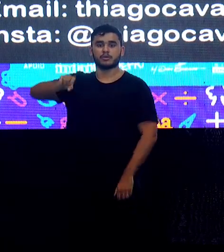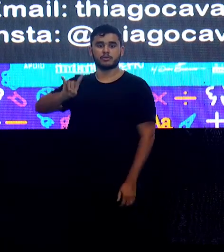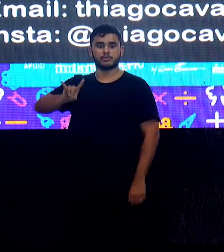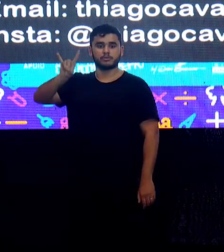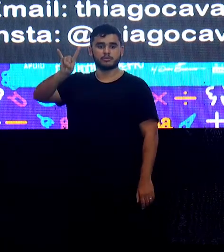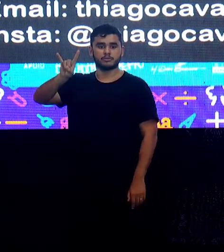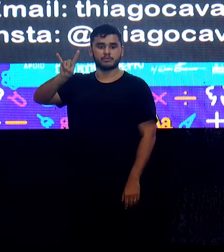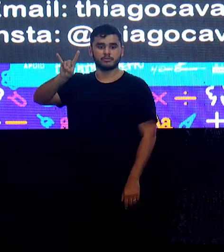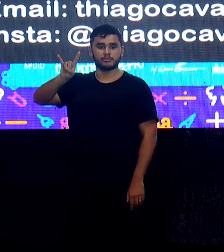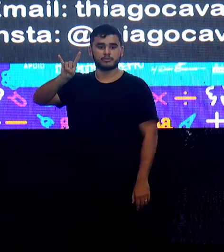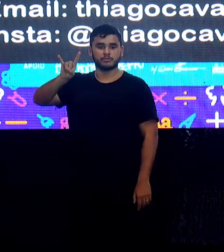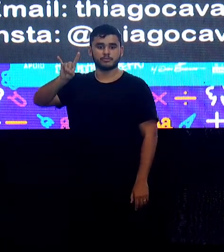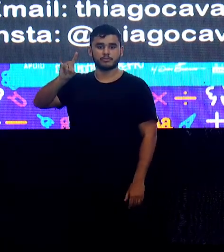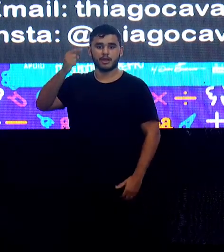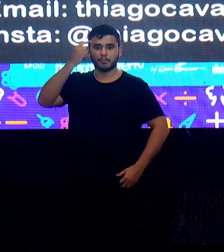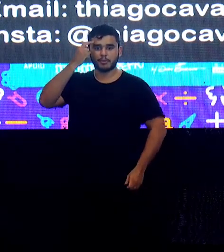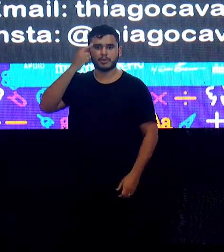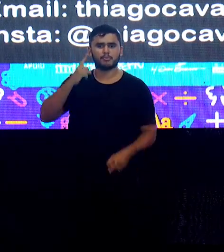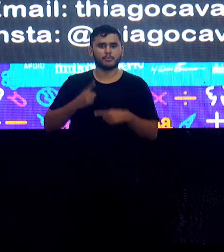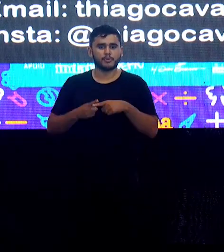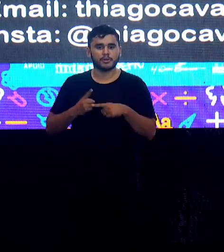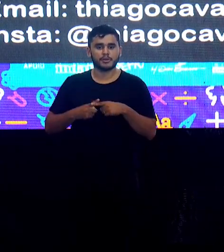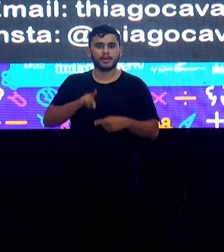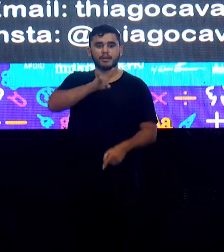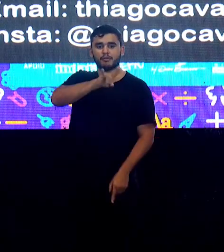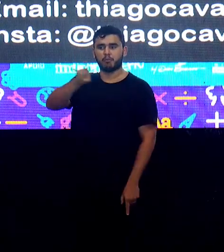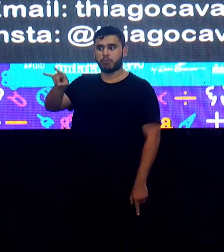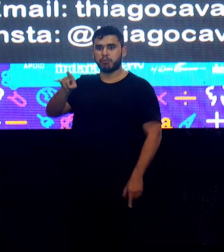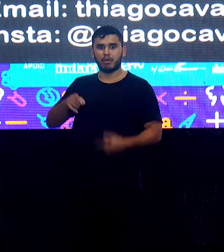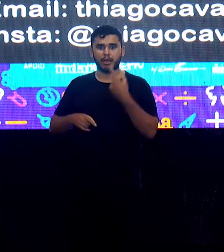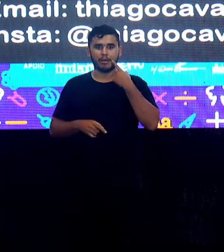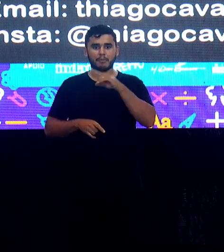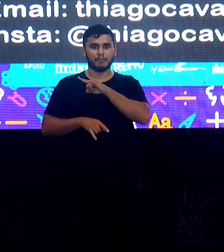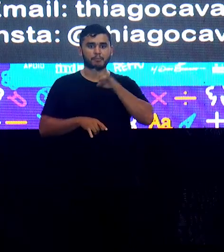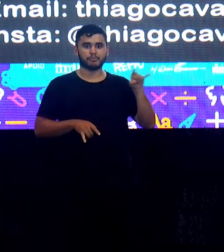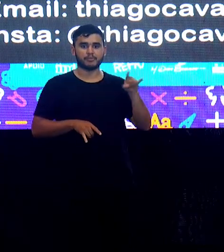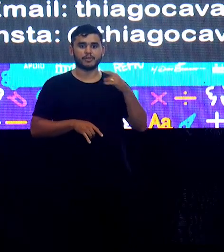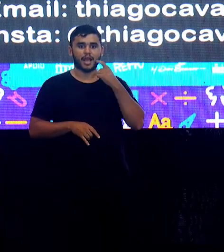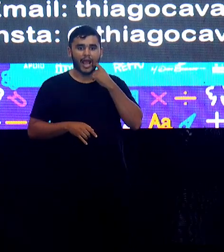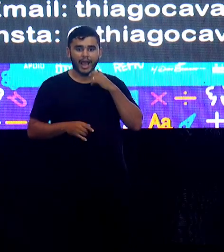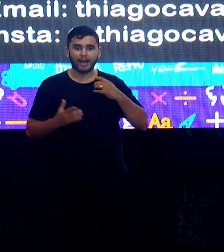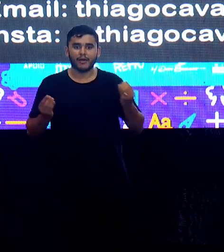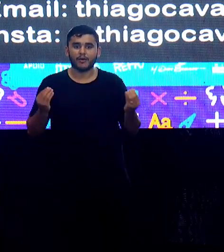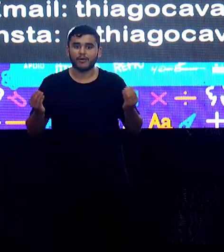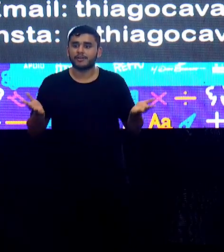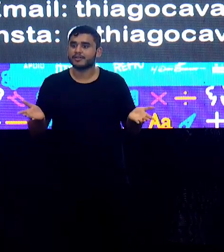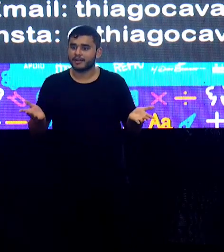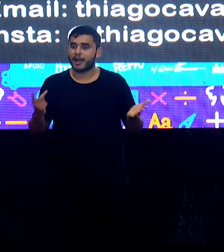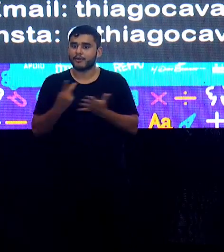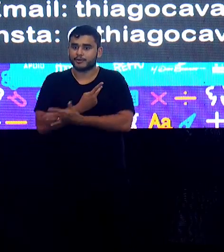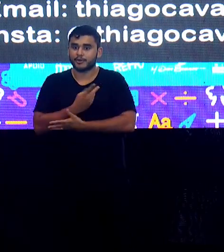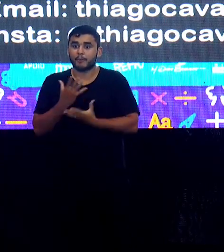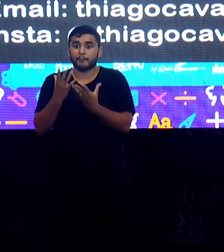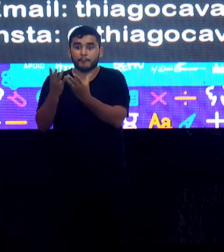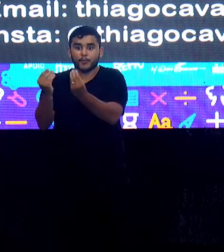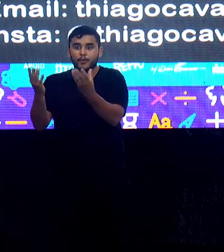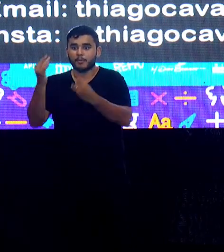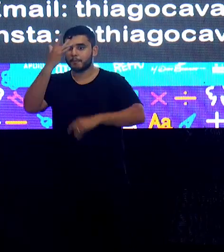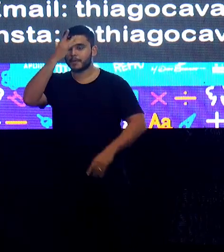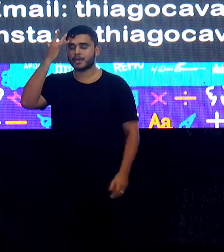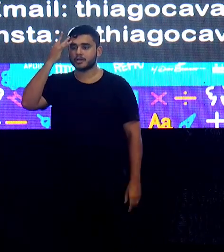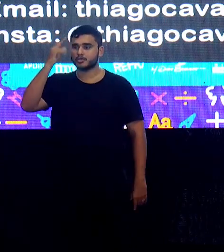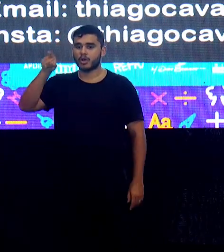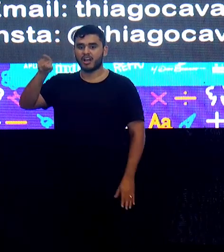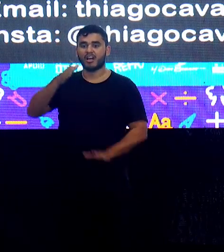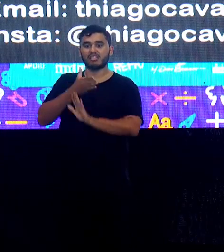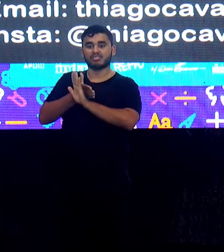Eu acho que é só brincadeira do povo, mas o povo diz que no Zé Walter tem tanto corno que se um